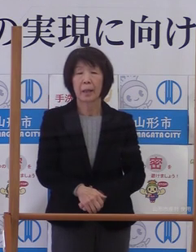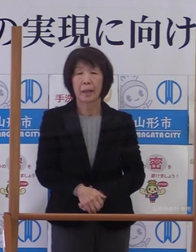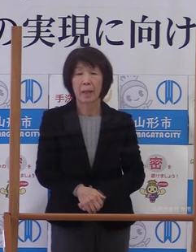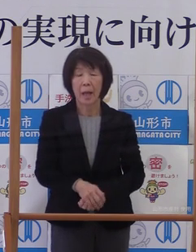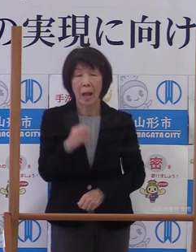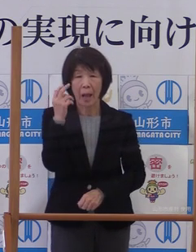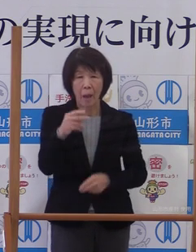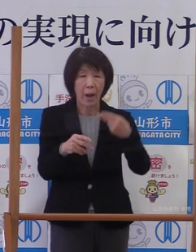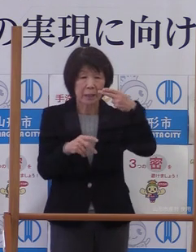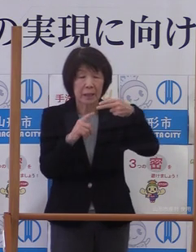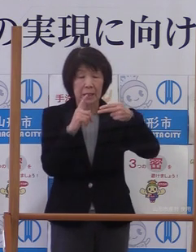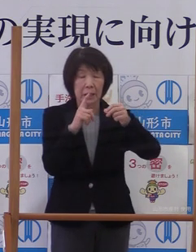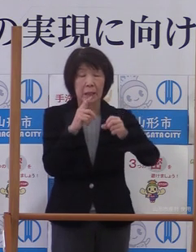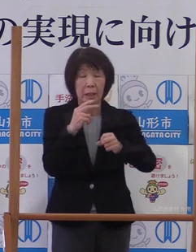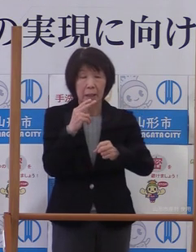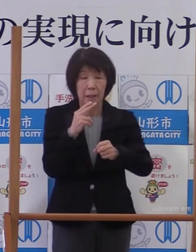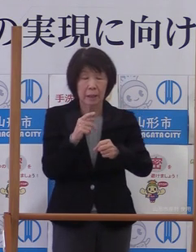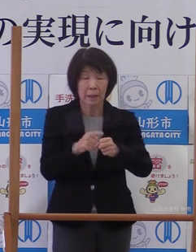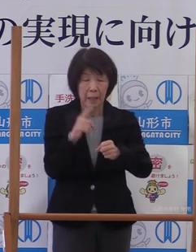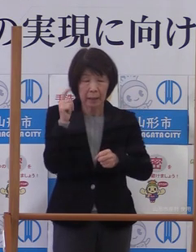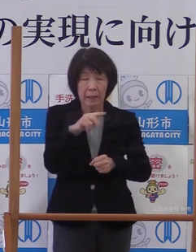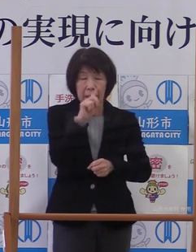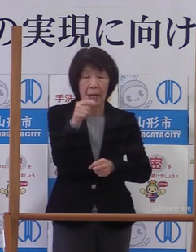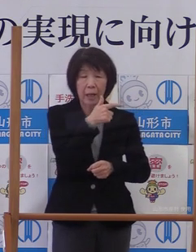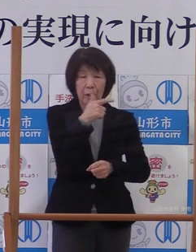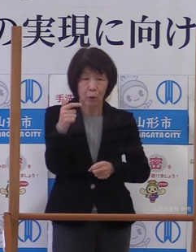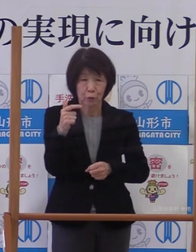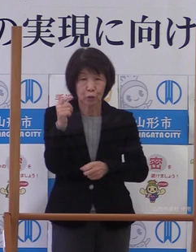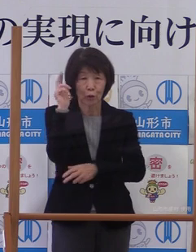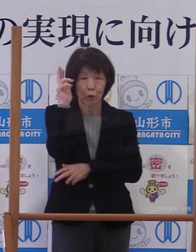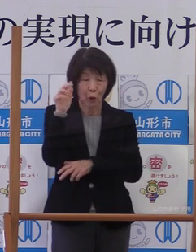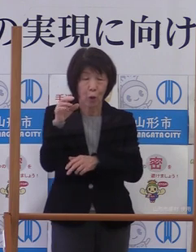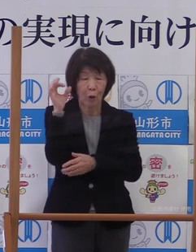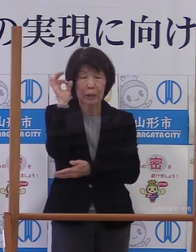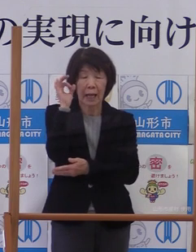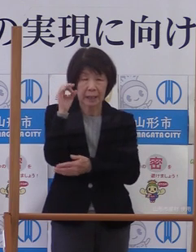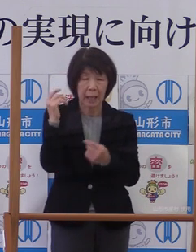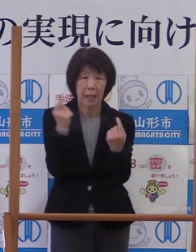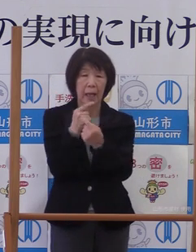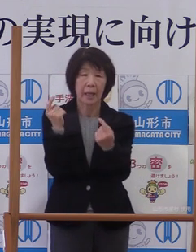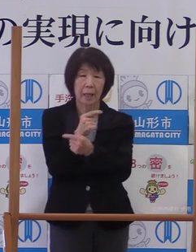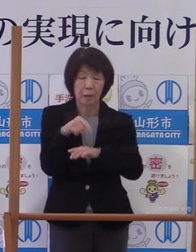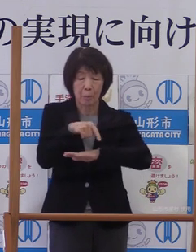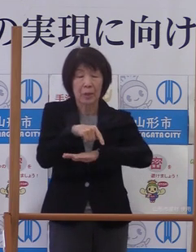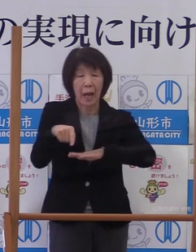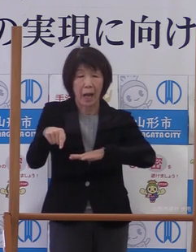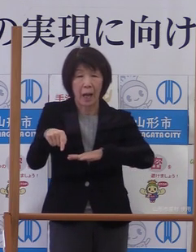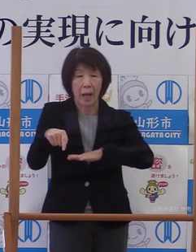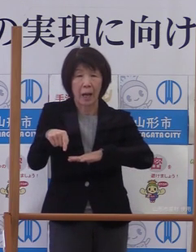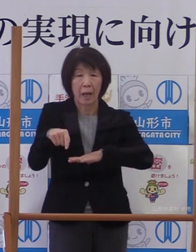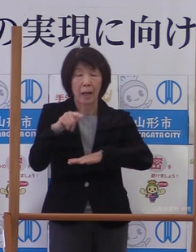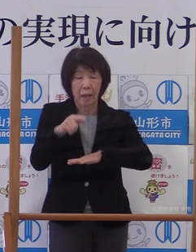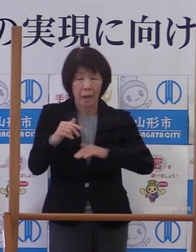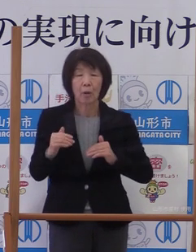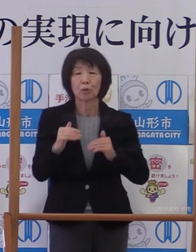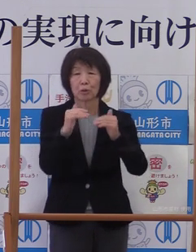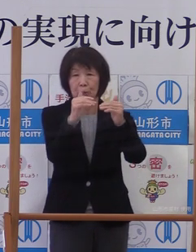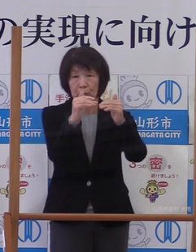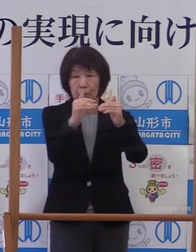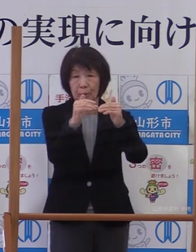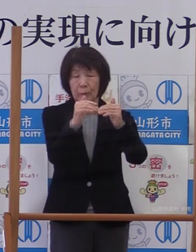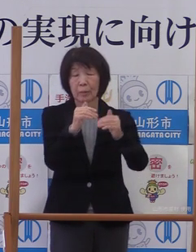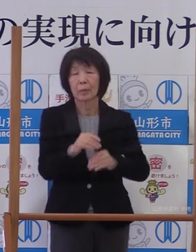令和2年度に策定した第6次行財政改革プランに基づき、行財政改革を推進します。